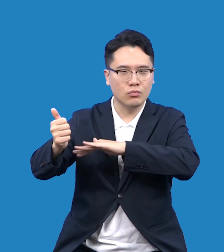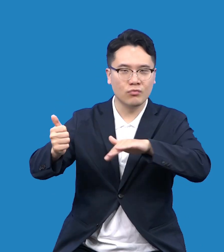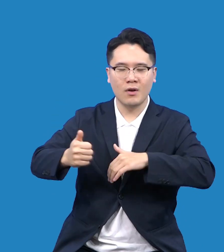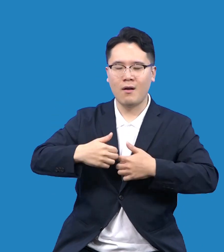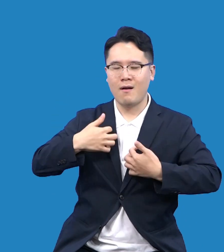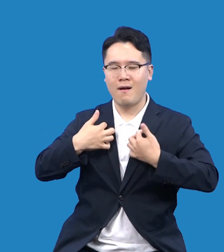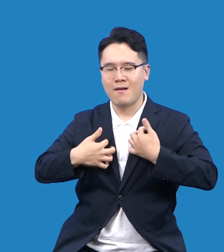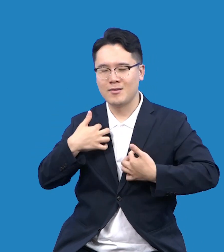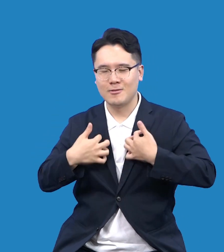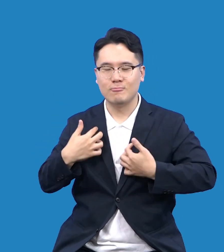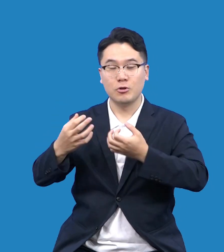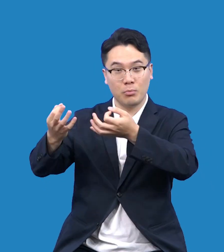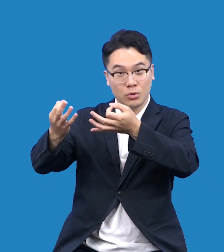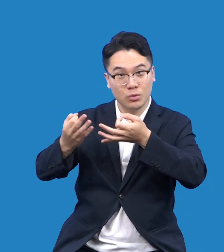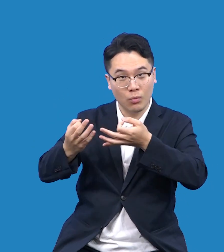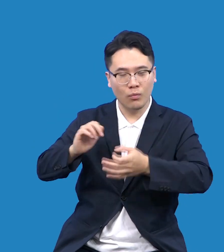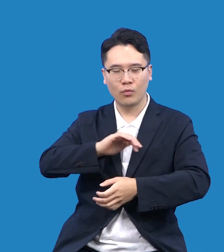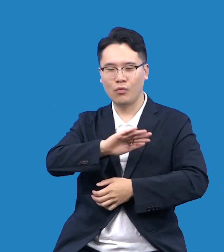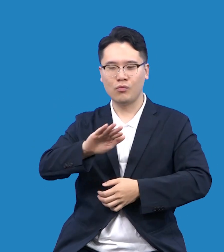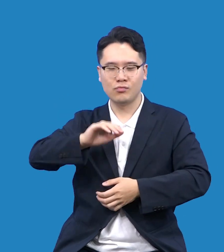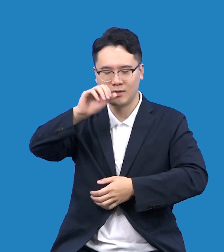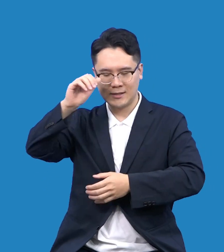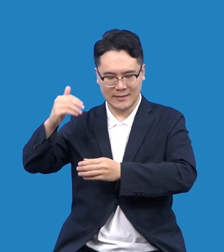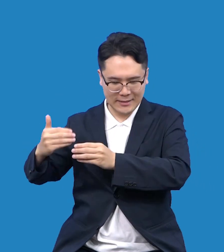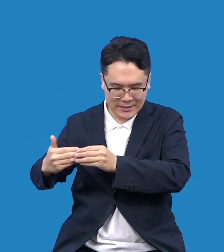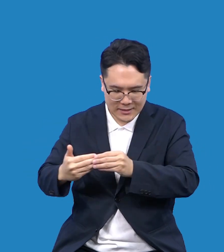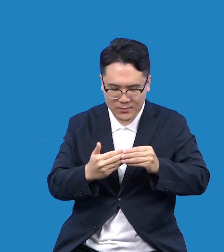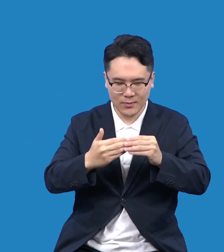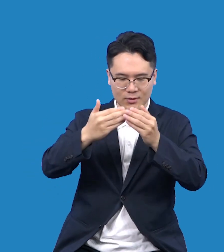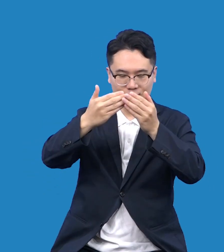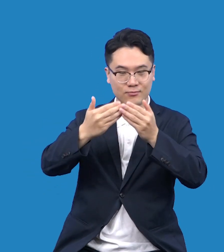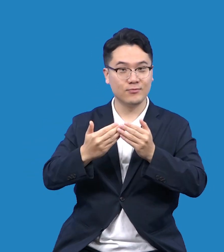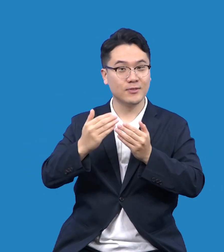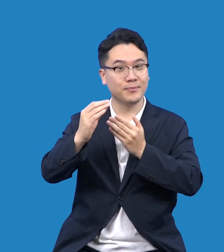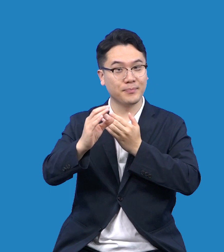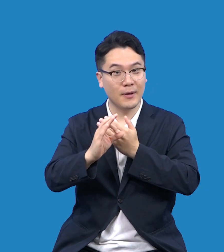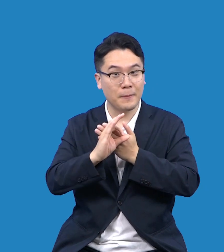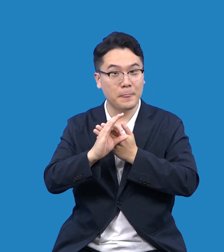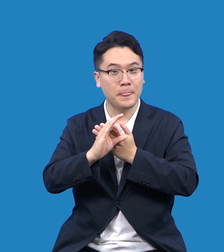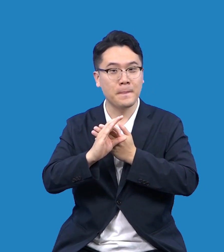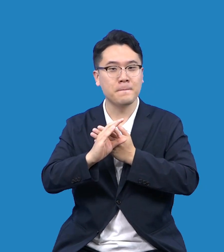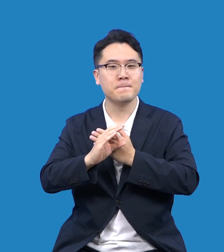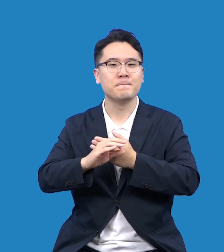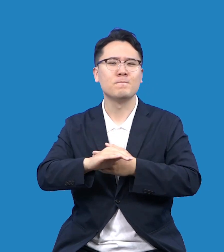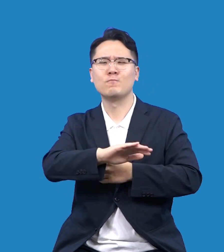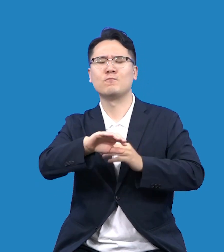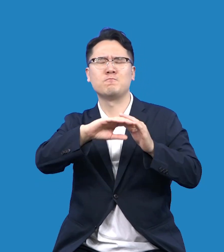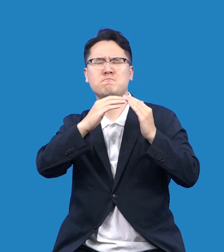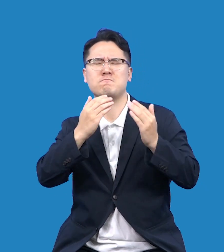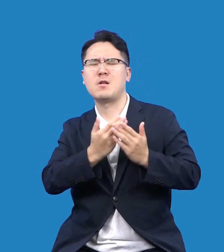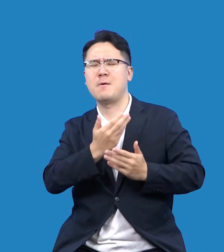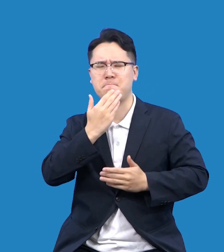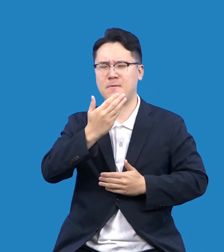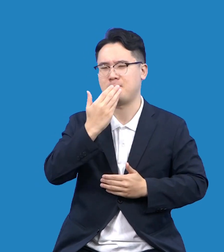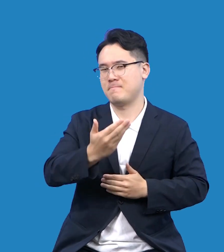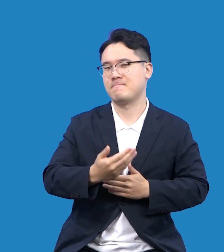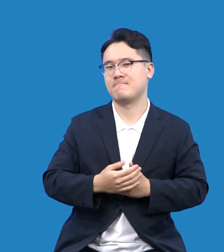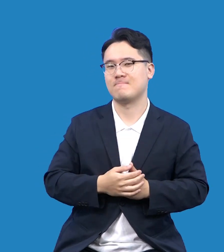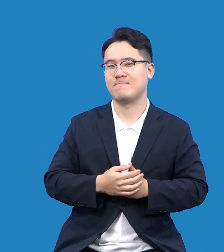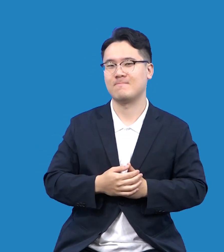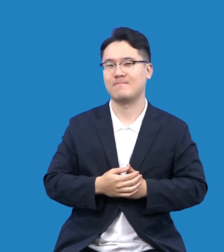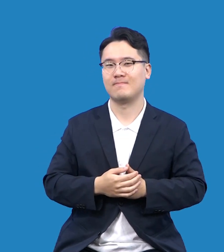기뻐하시고 우리를 인도하신다면, 사랑하는 여러분, 우리가 못할 일이 뭐가 있겠어요? 그분이